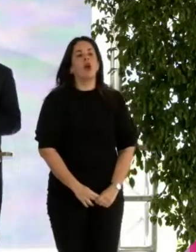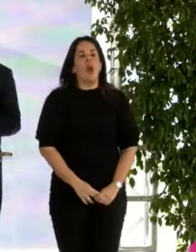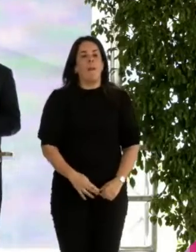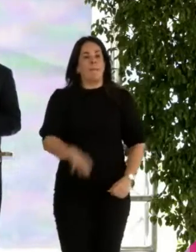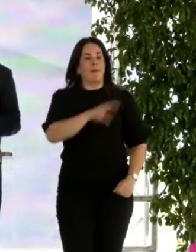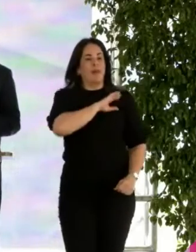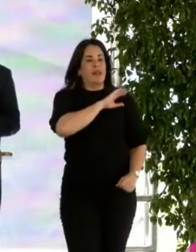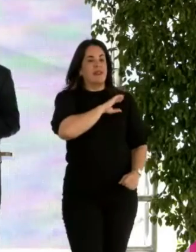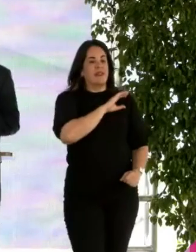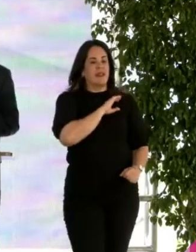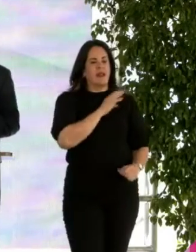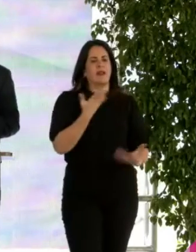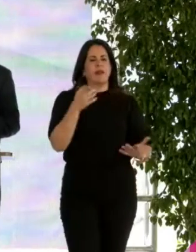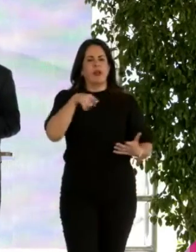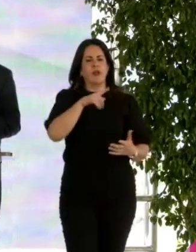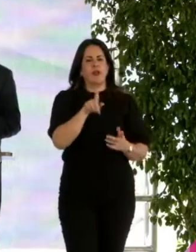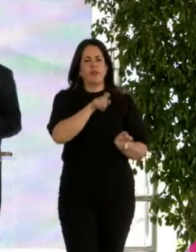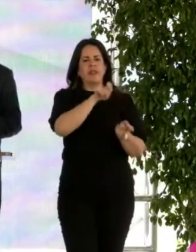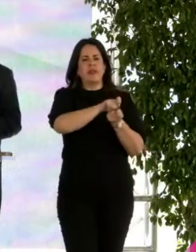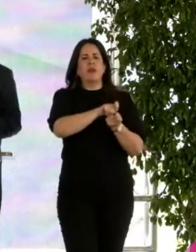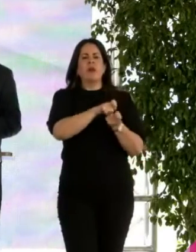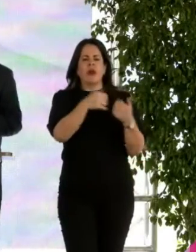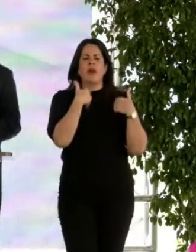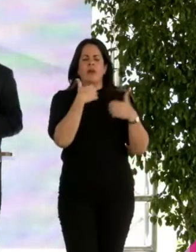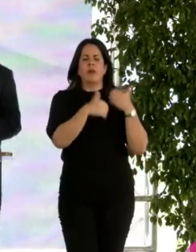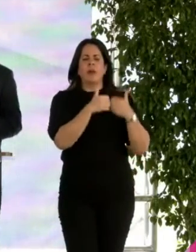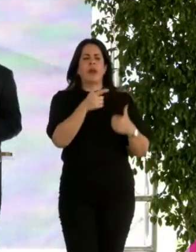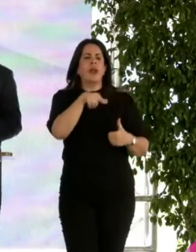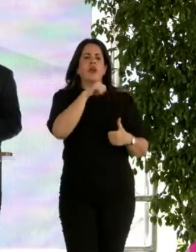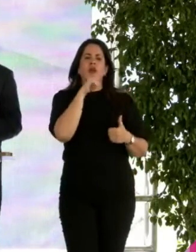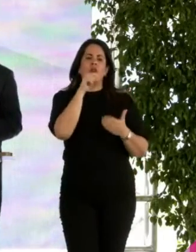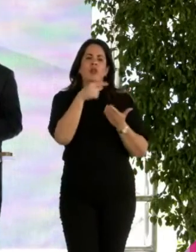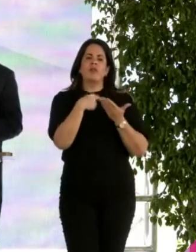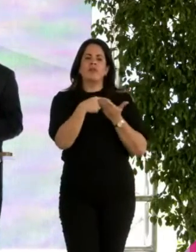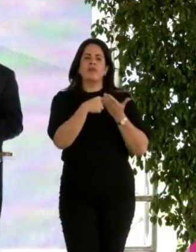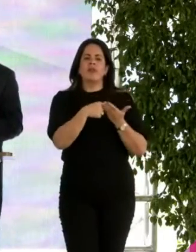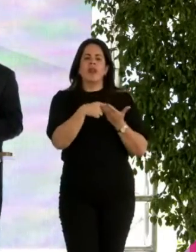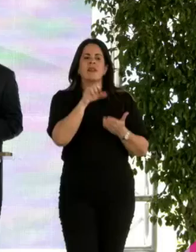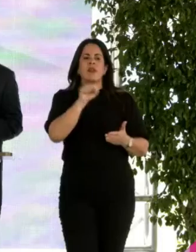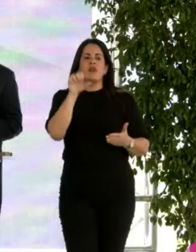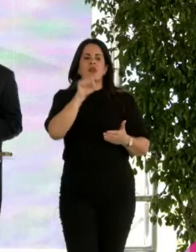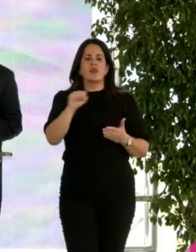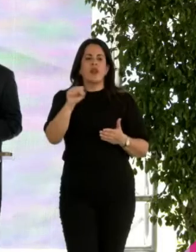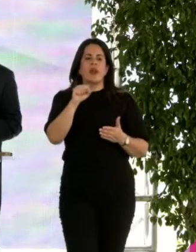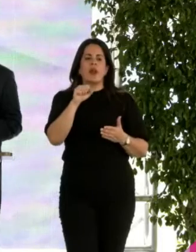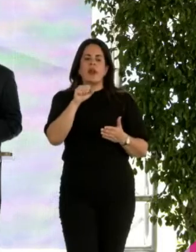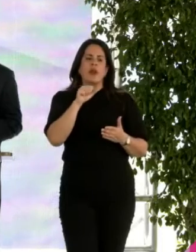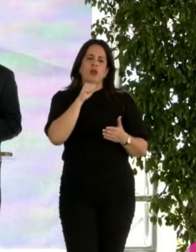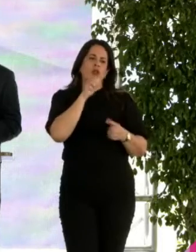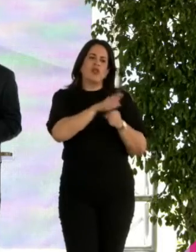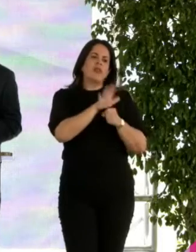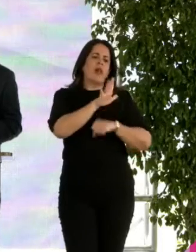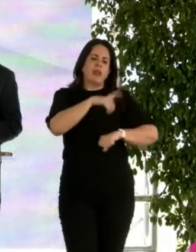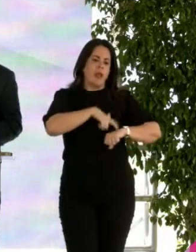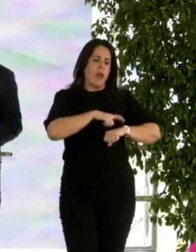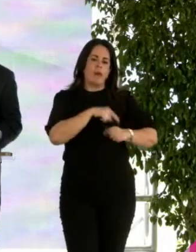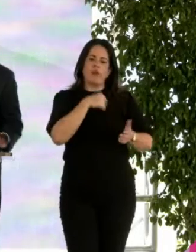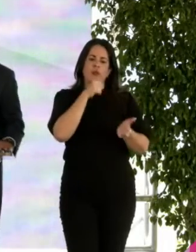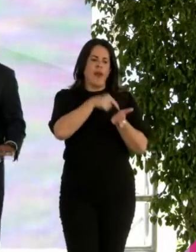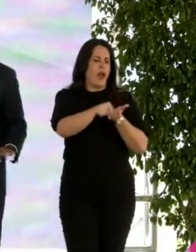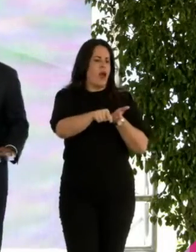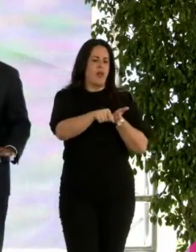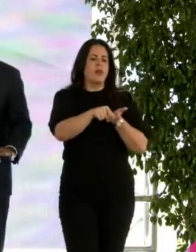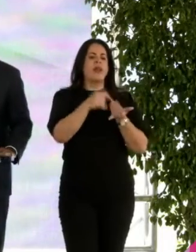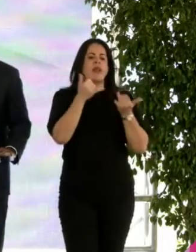los policías tienen una situación muy particular y es que no cotizaron al Seguro Social por demasiado tiempo y sí fueron objeto